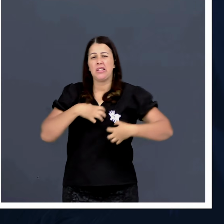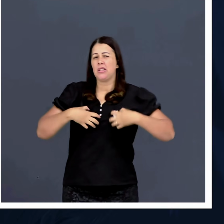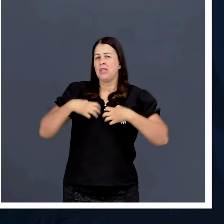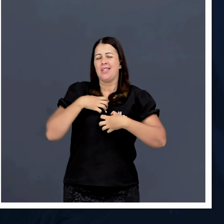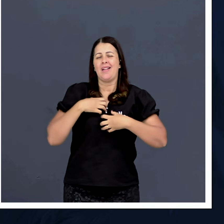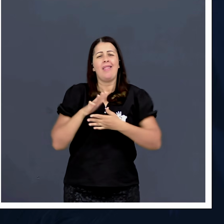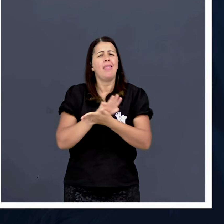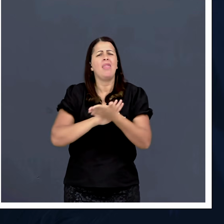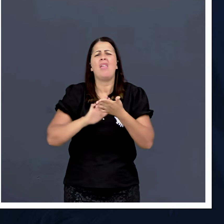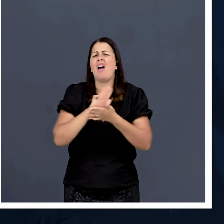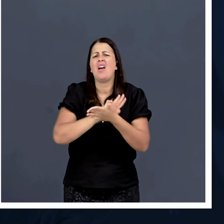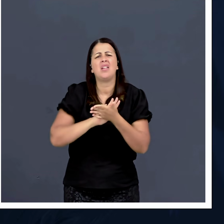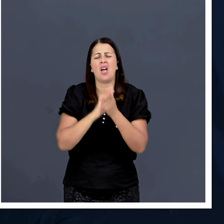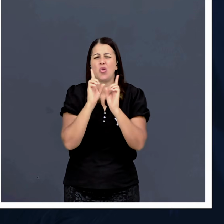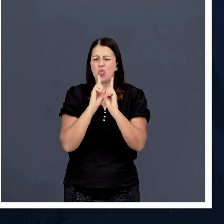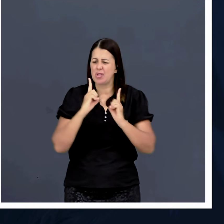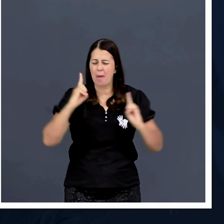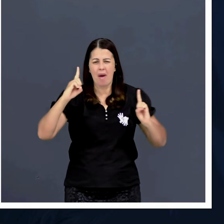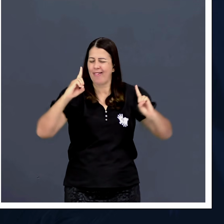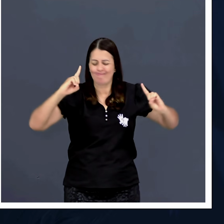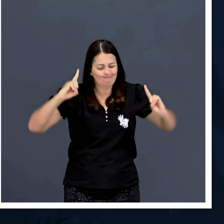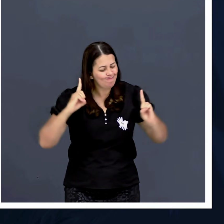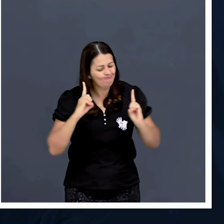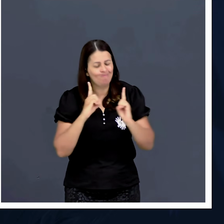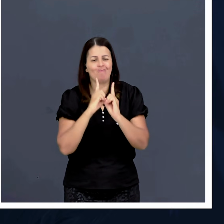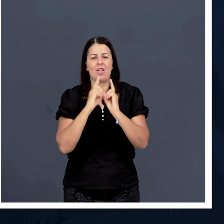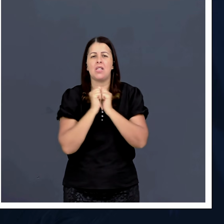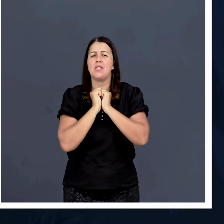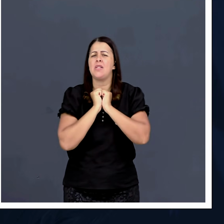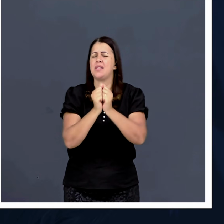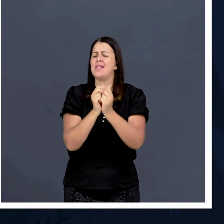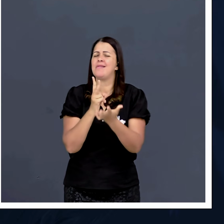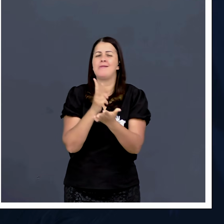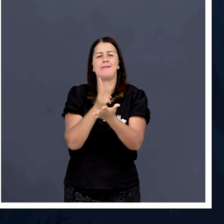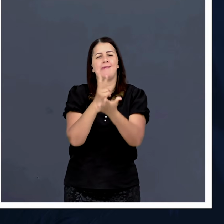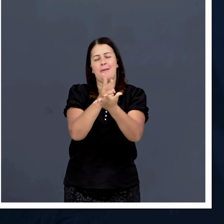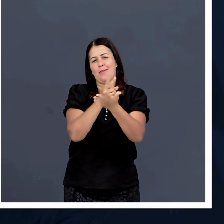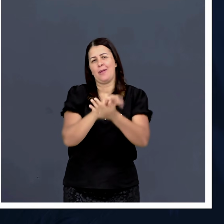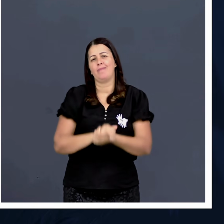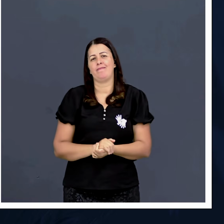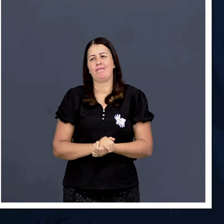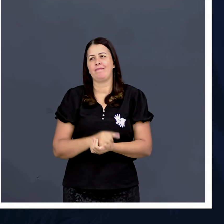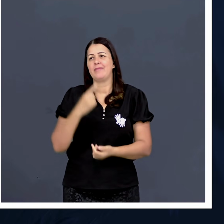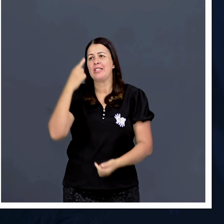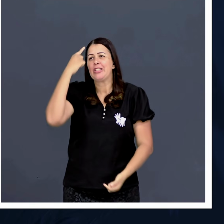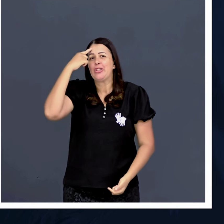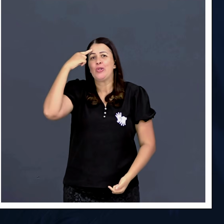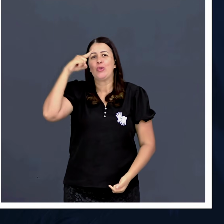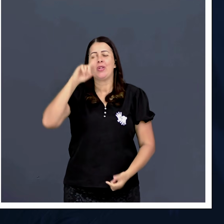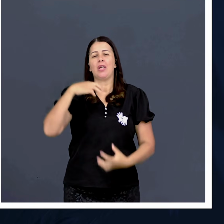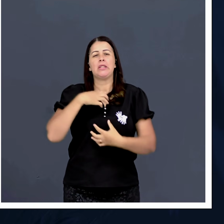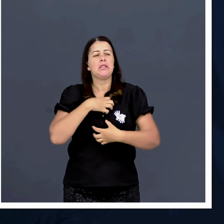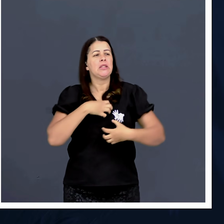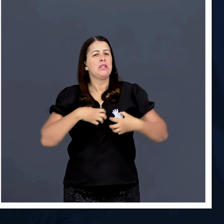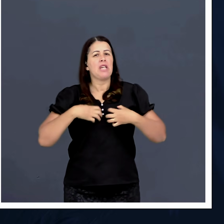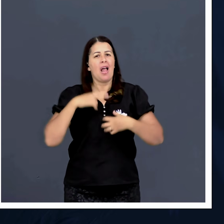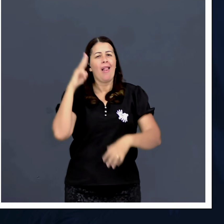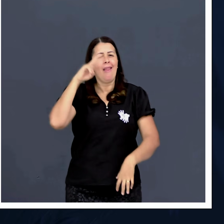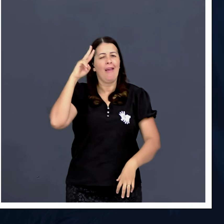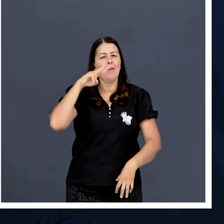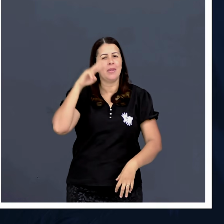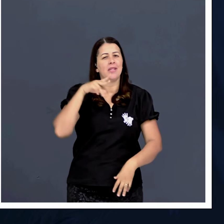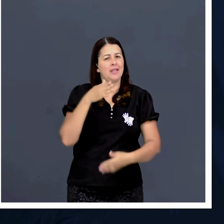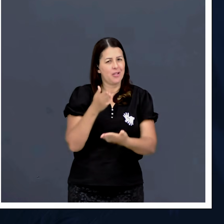ansiedade, nada nos separa do amor de Deus. No dia da angústia, lembre-se